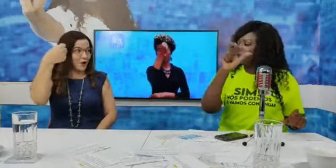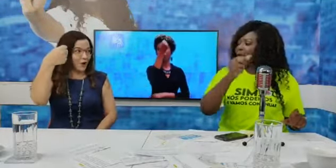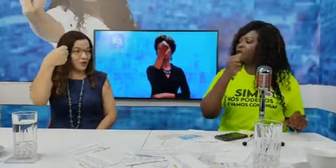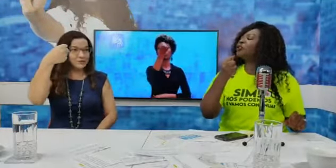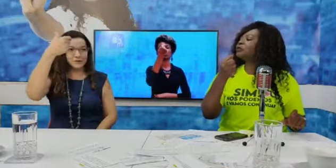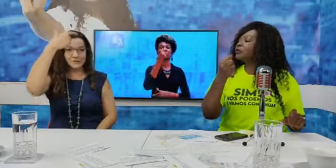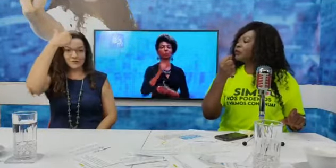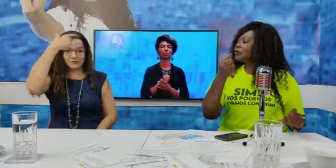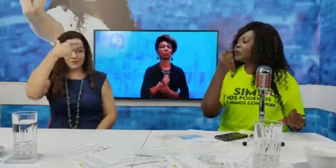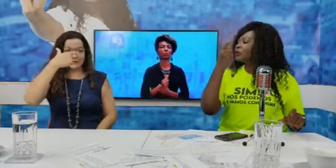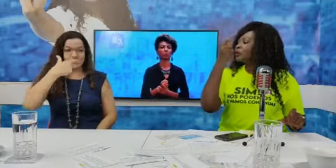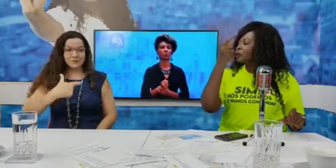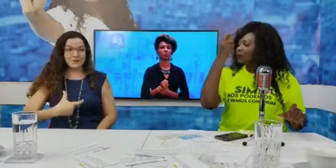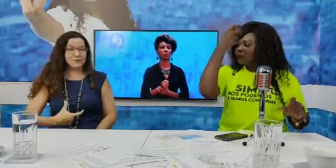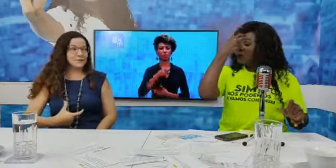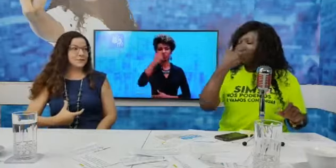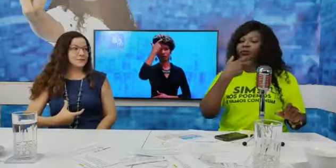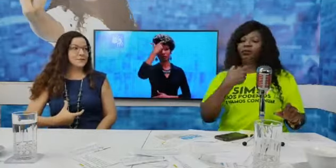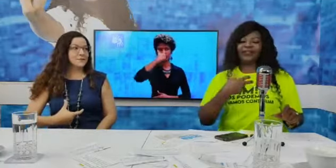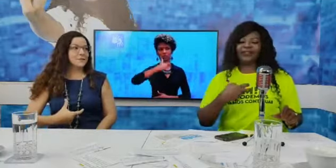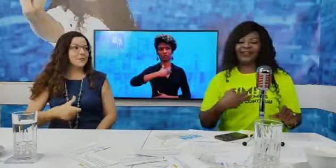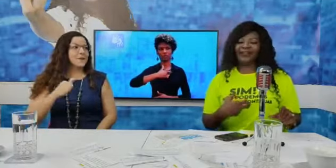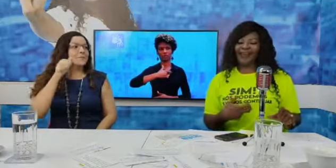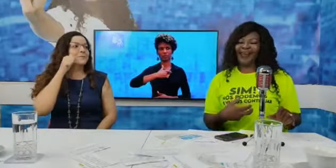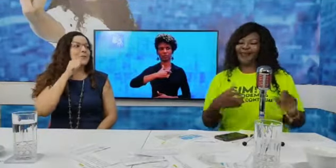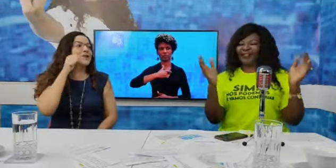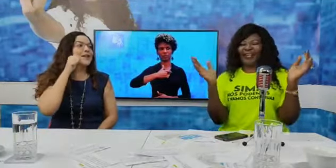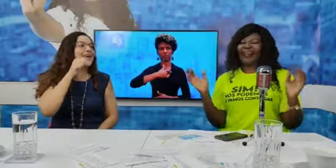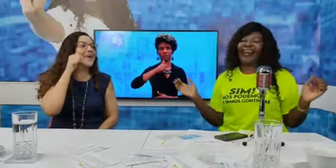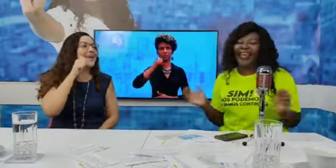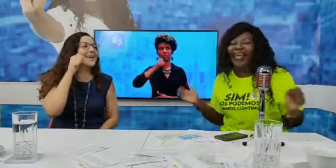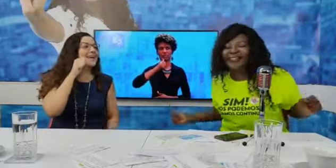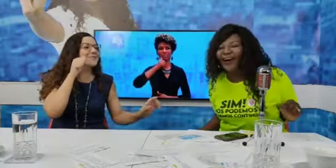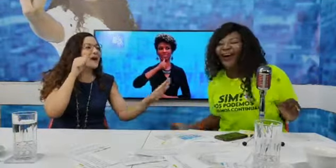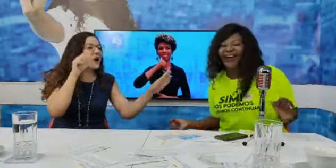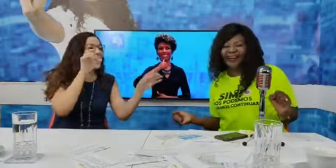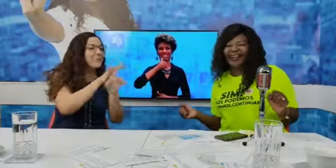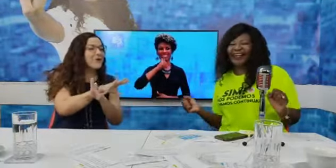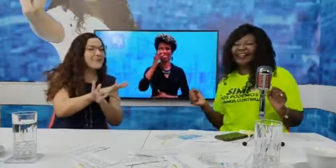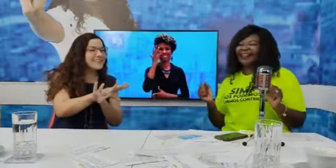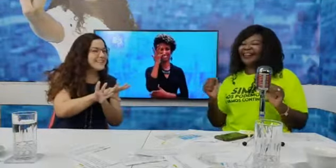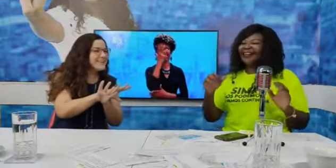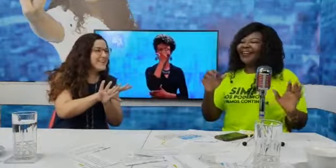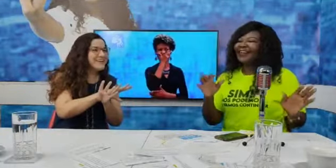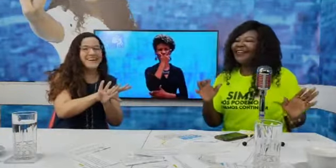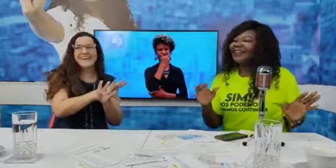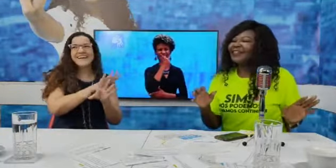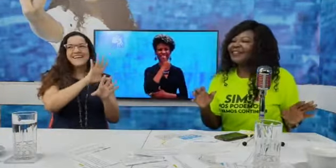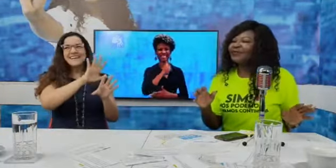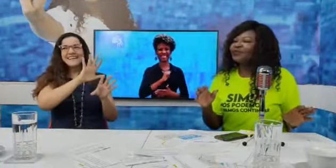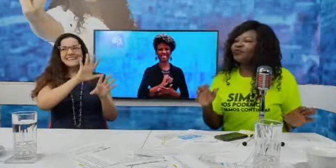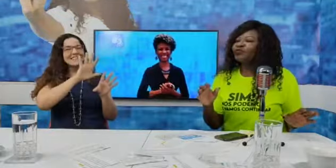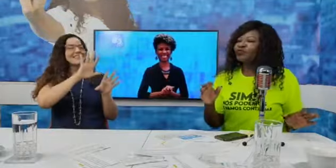Forte. Forte. Por ser mulher. Poxa, que lindo!